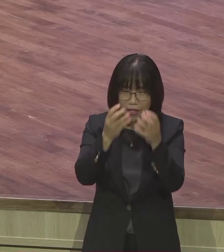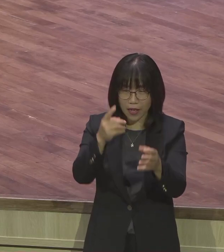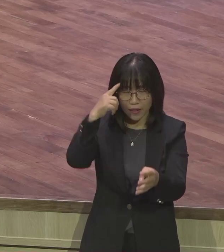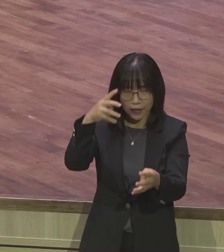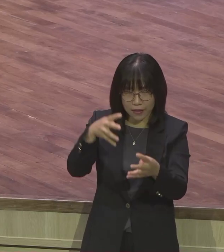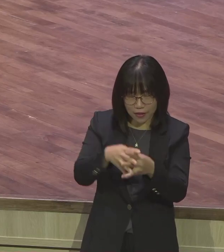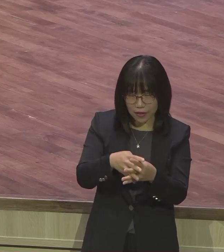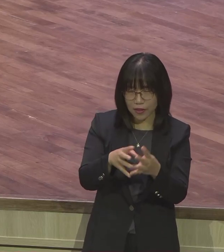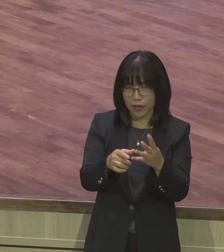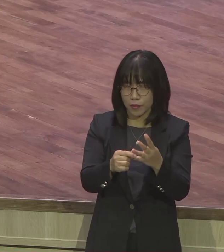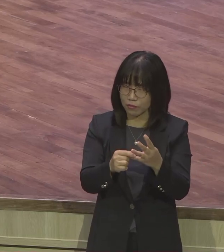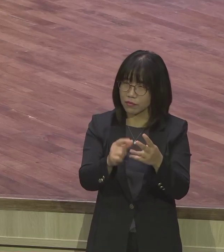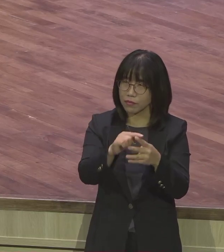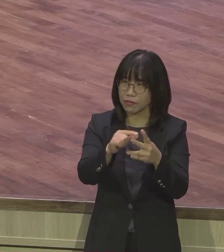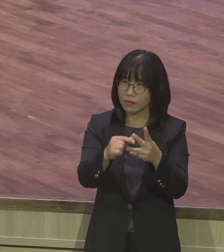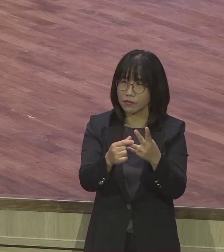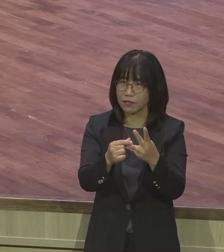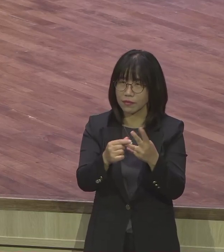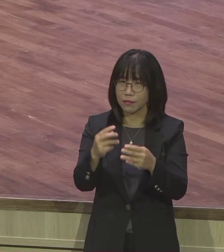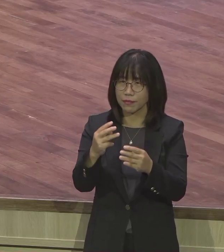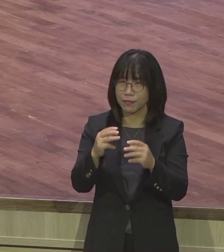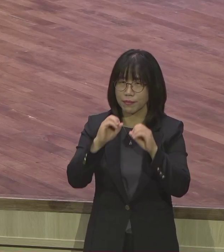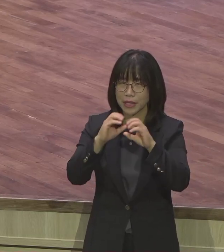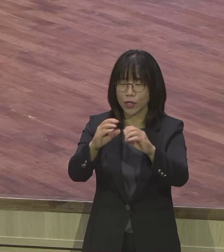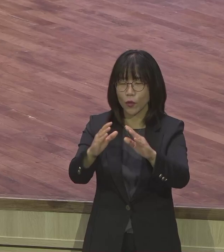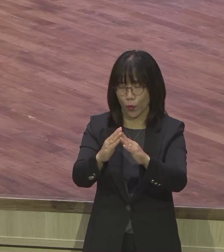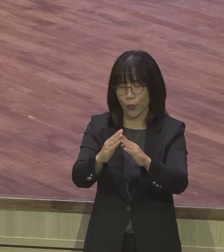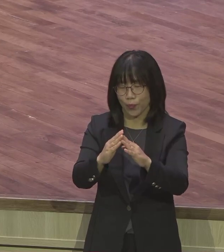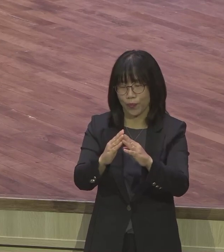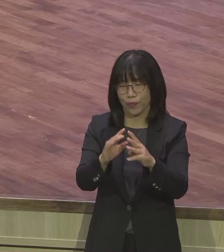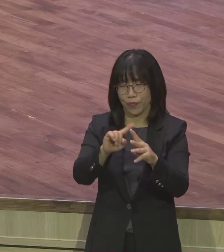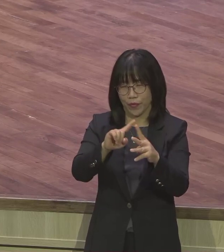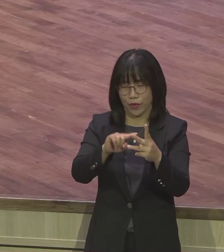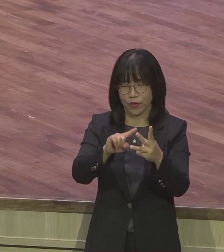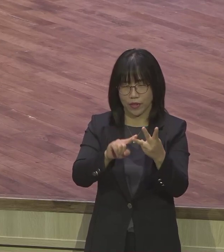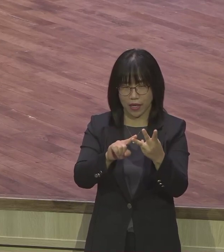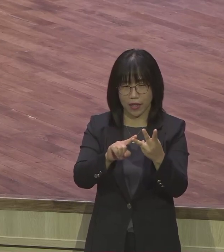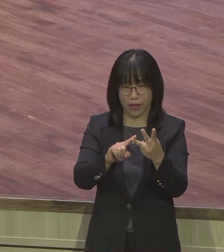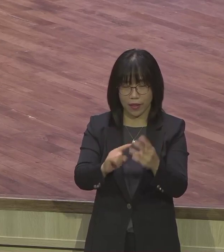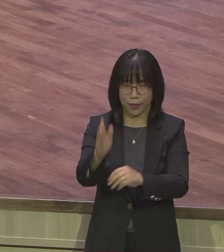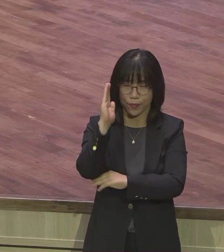메시지가 강조되었습니다. 자, 이것을 위해서 중요한 것이